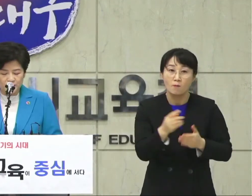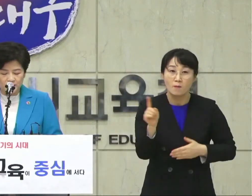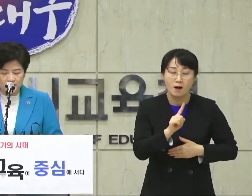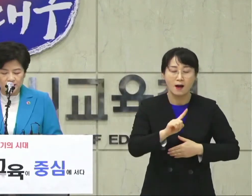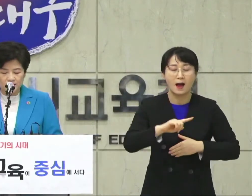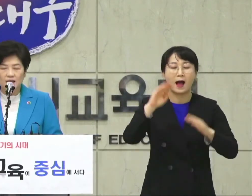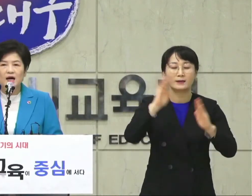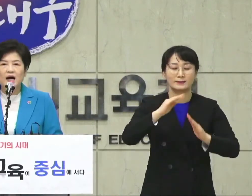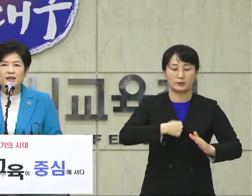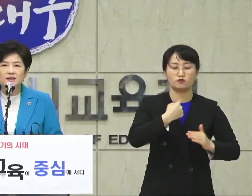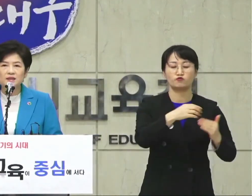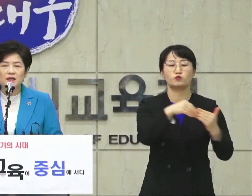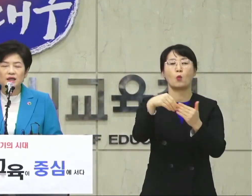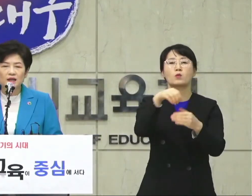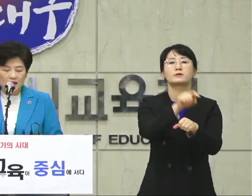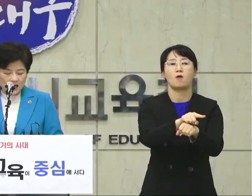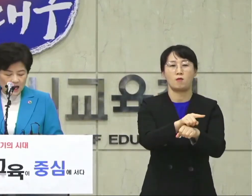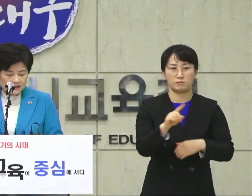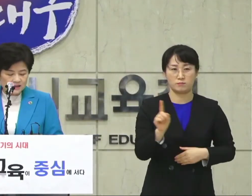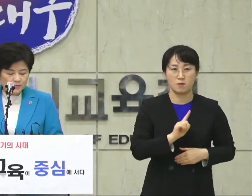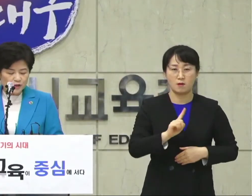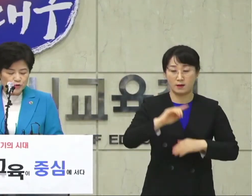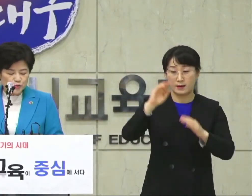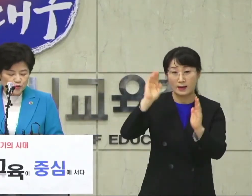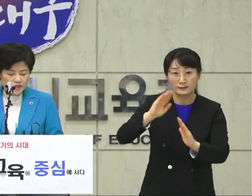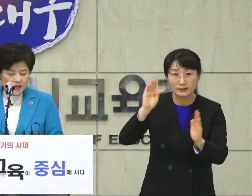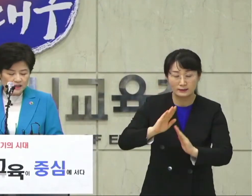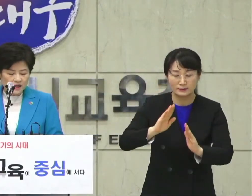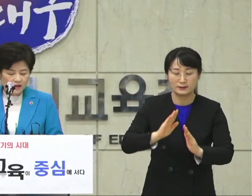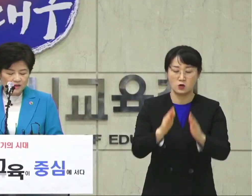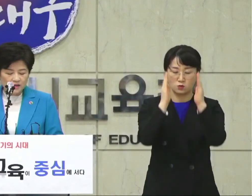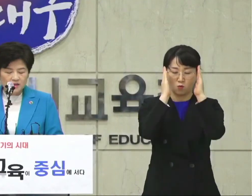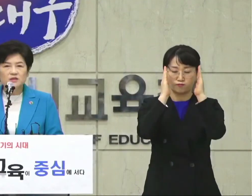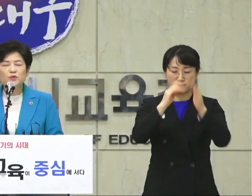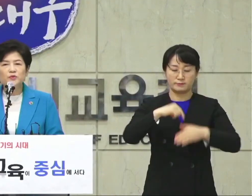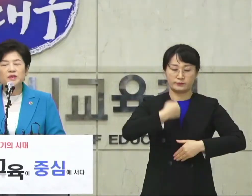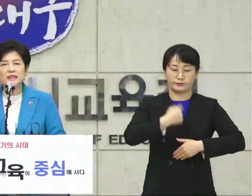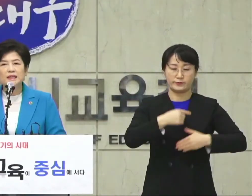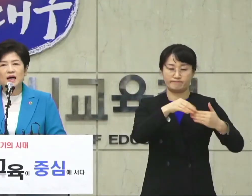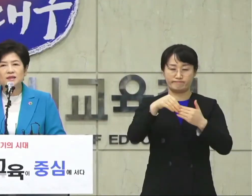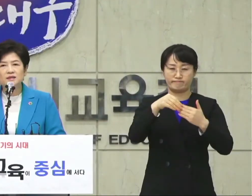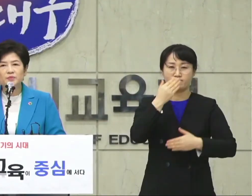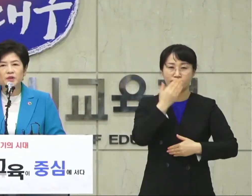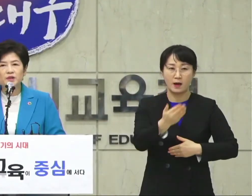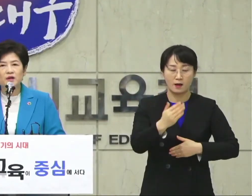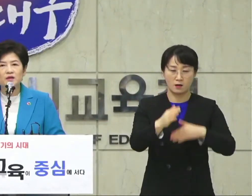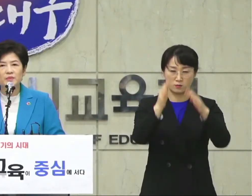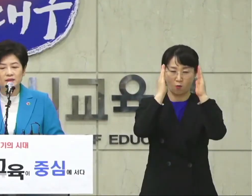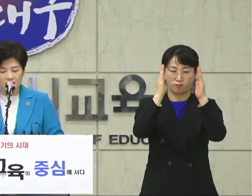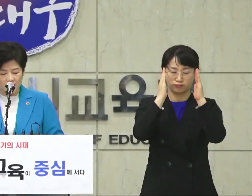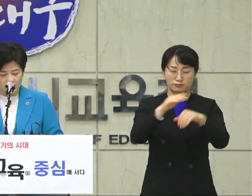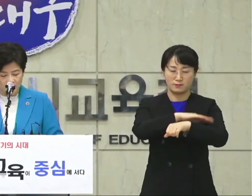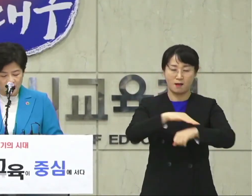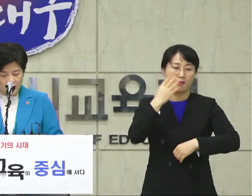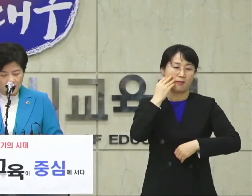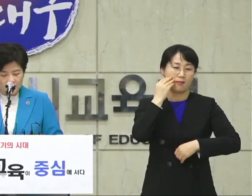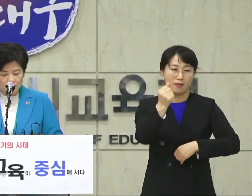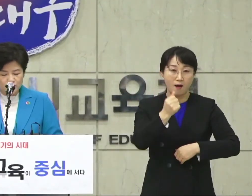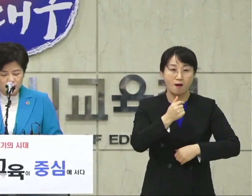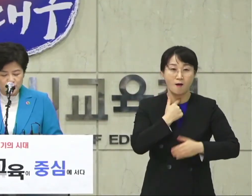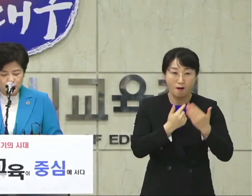학생 주도성은 아이들이 학습의 주도자가 되어 성공적인 학습을 경험할